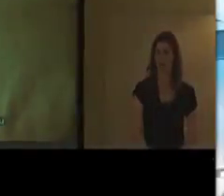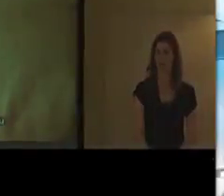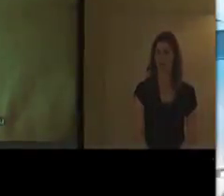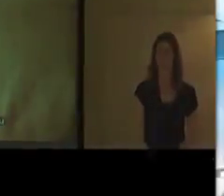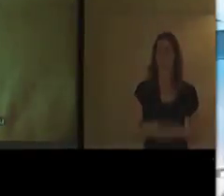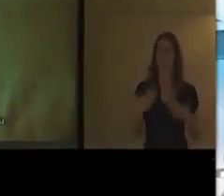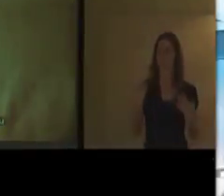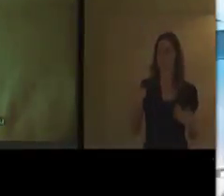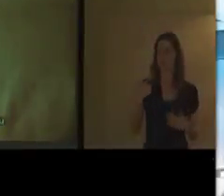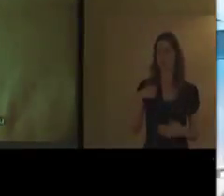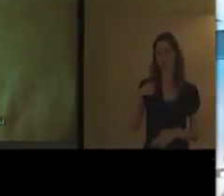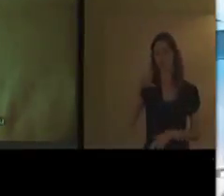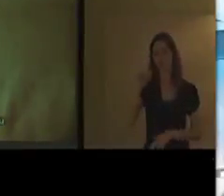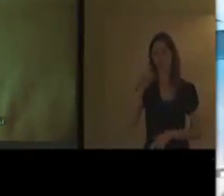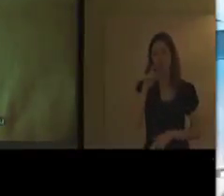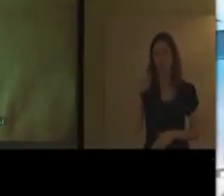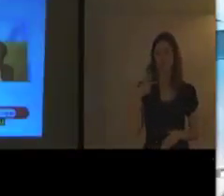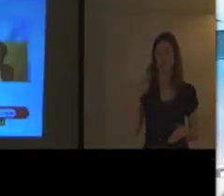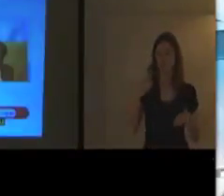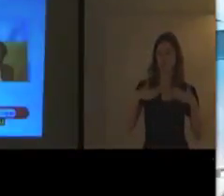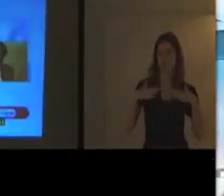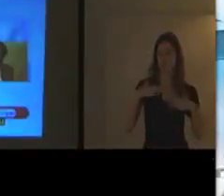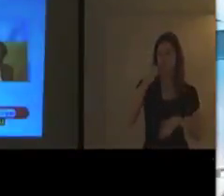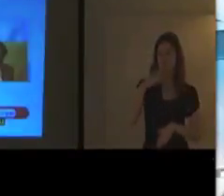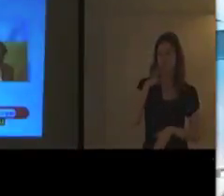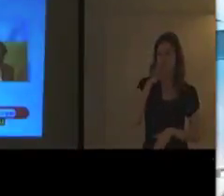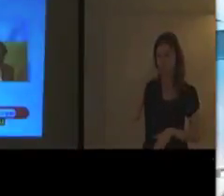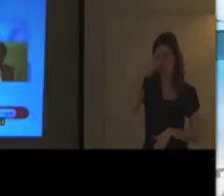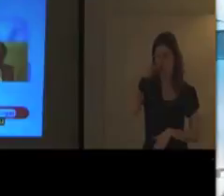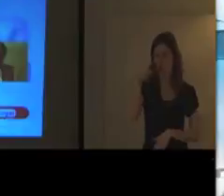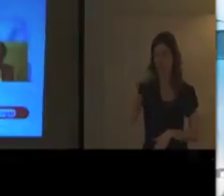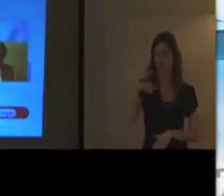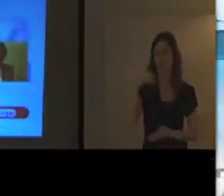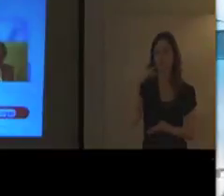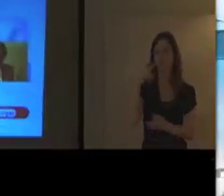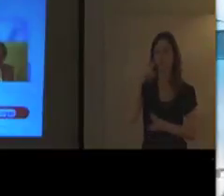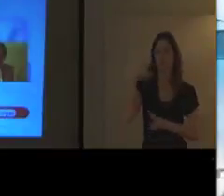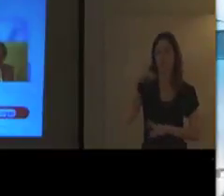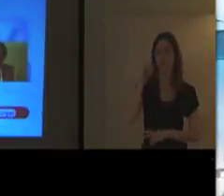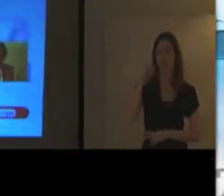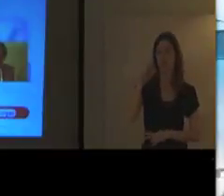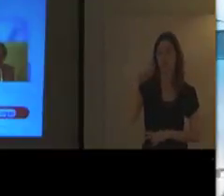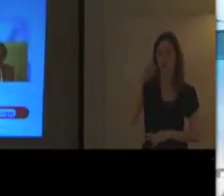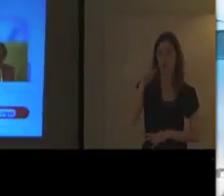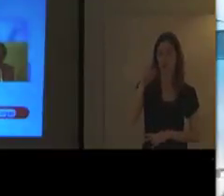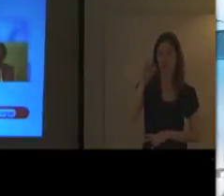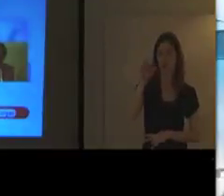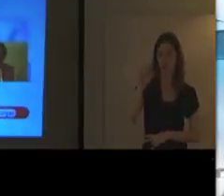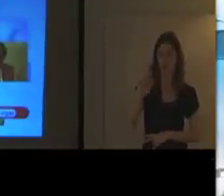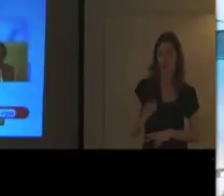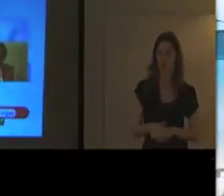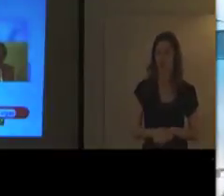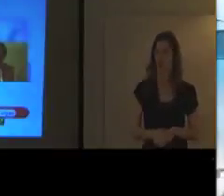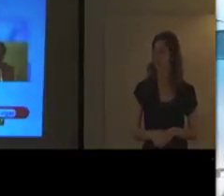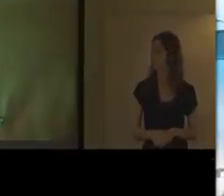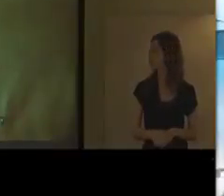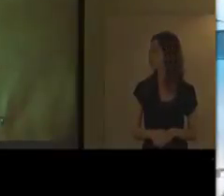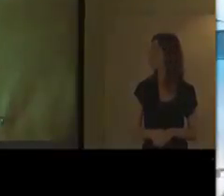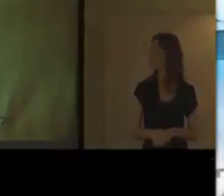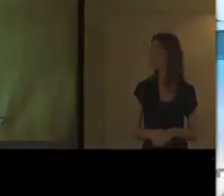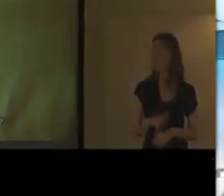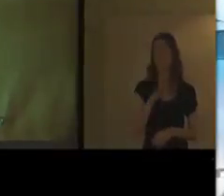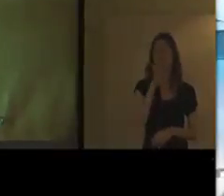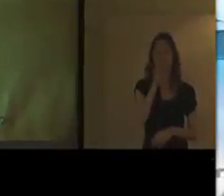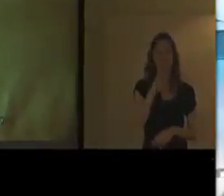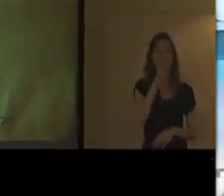Bueno, voy a ver si me voy arreglando porque hoy ya sabes que me voy a la zarzuela. Bueno, pues mañana me cuentas. Sí, y mañana ya te contaré también lo